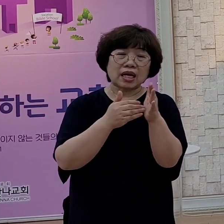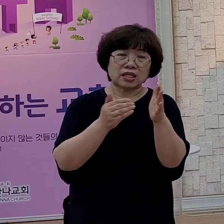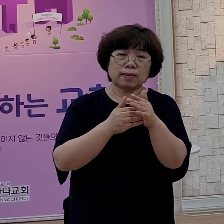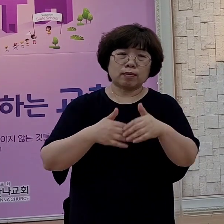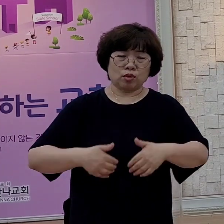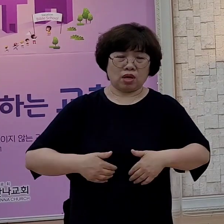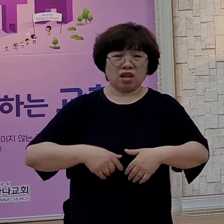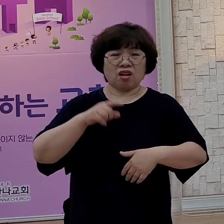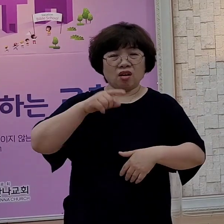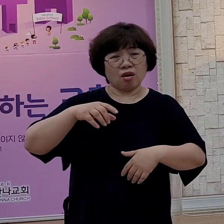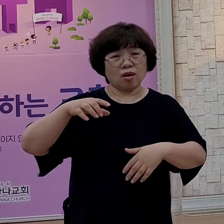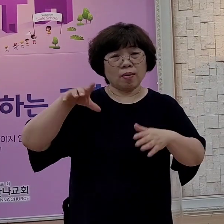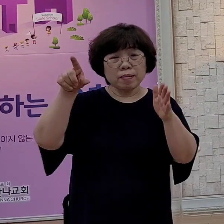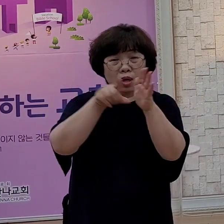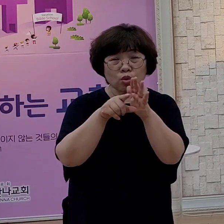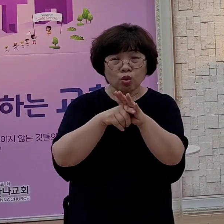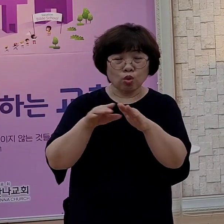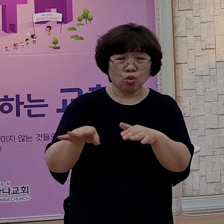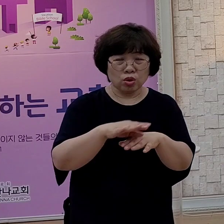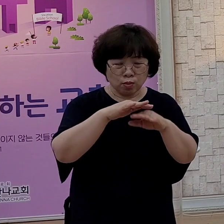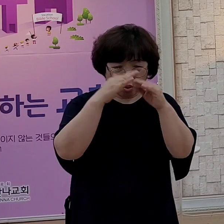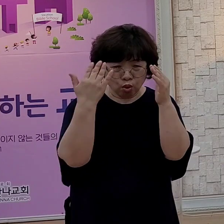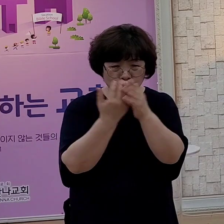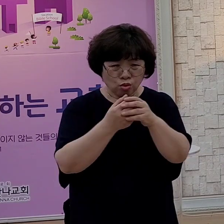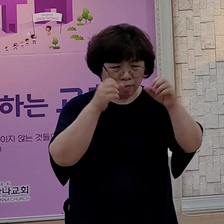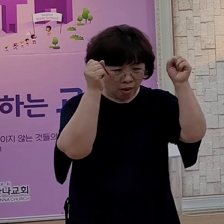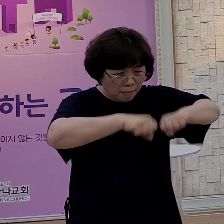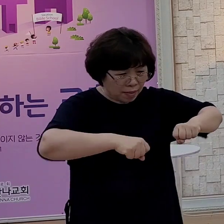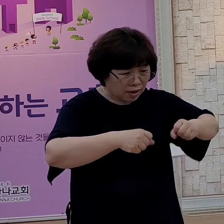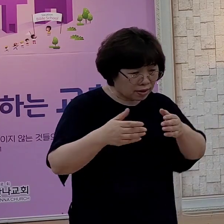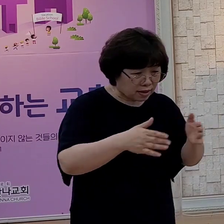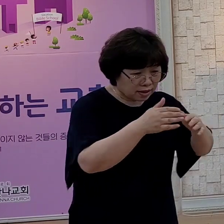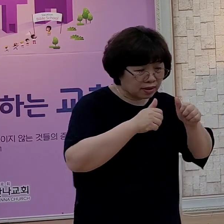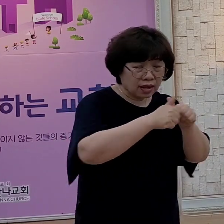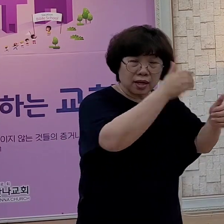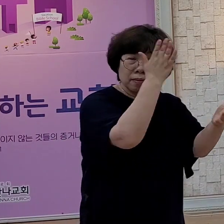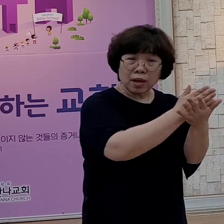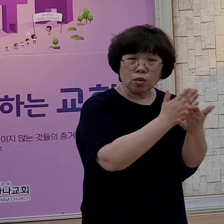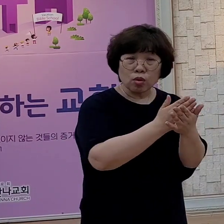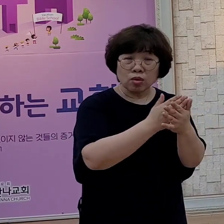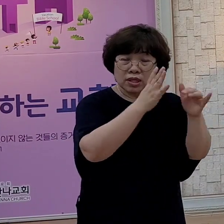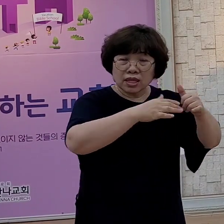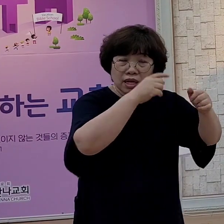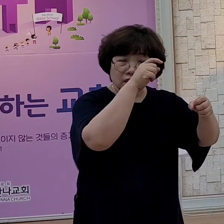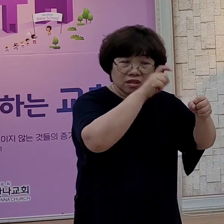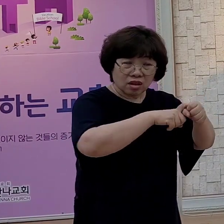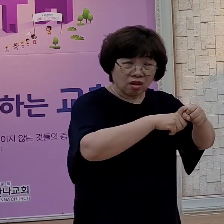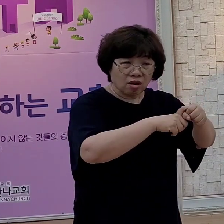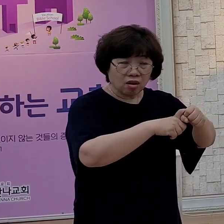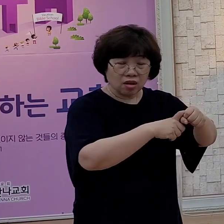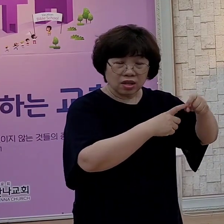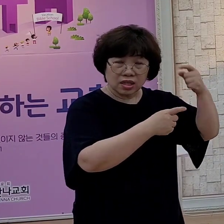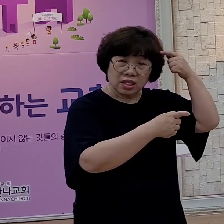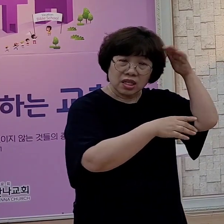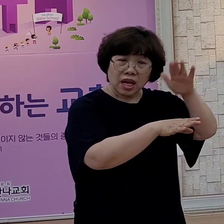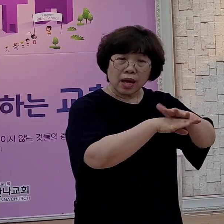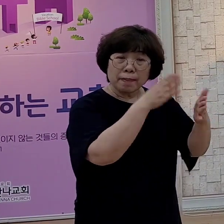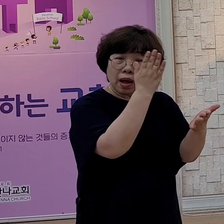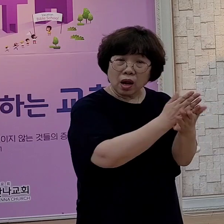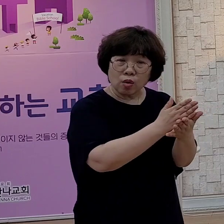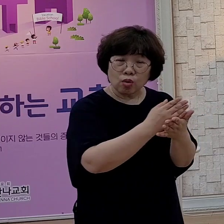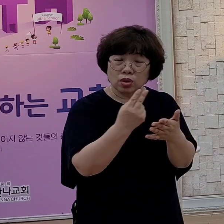모두 멸망하는 남들 다 따라가는 그 세상적인 지혜가 아니라 이 생명을